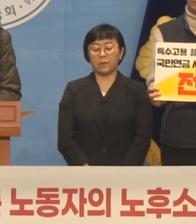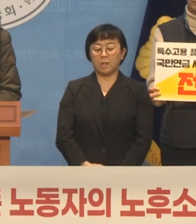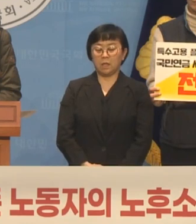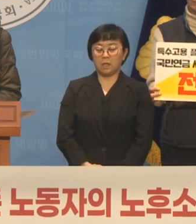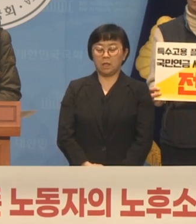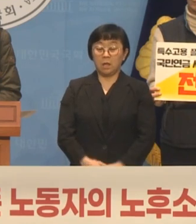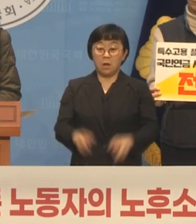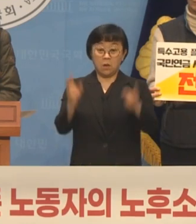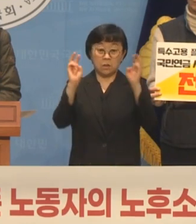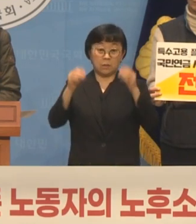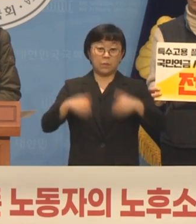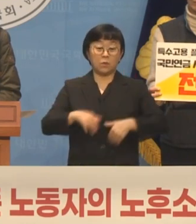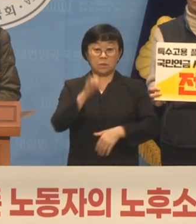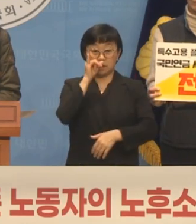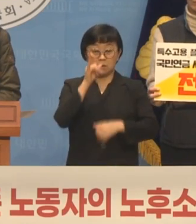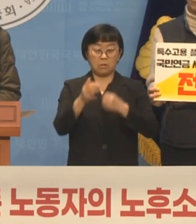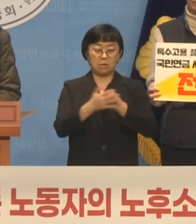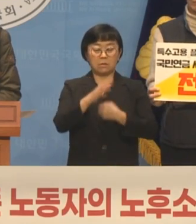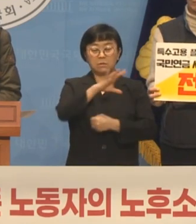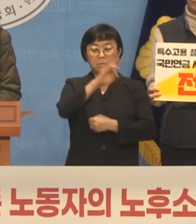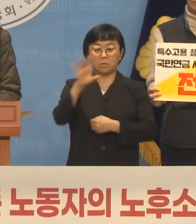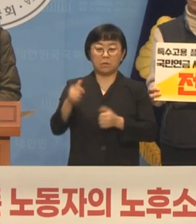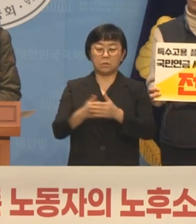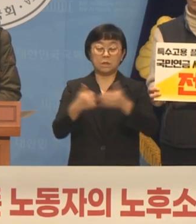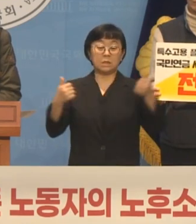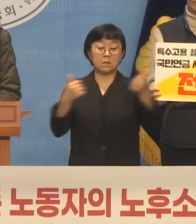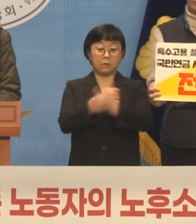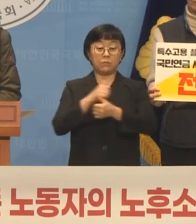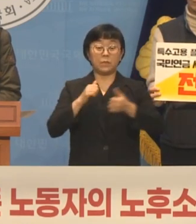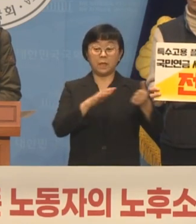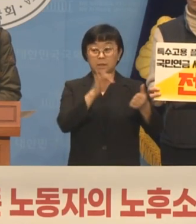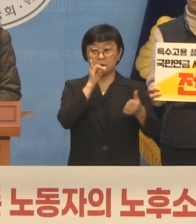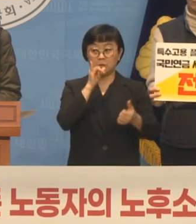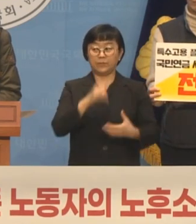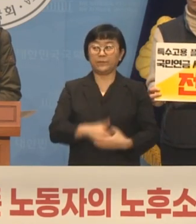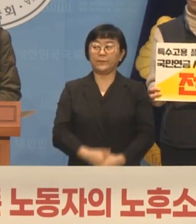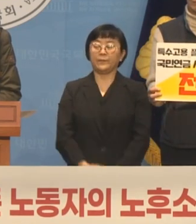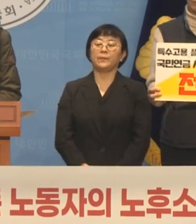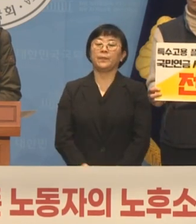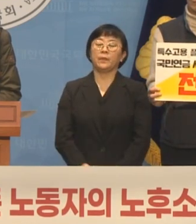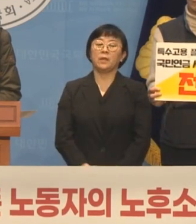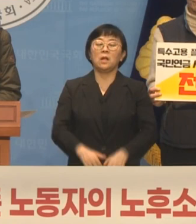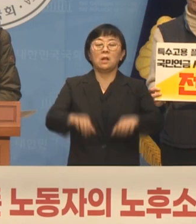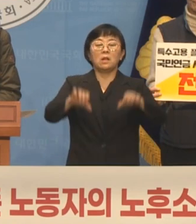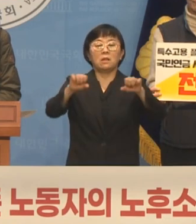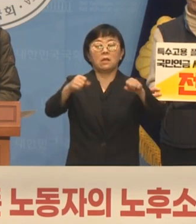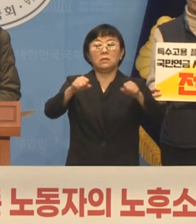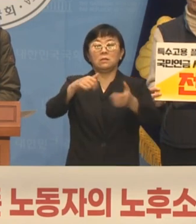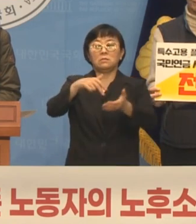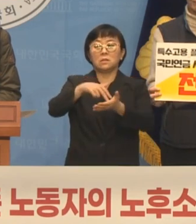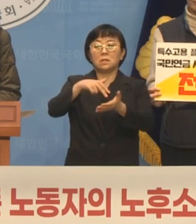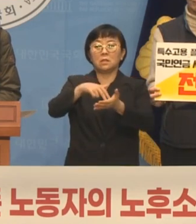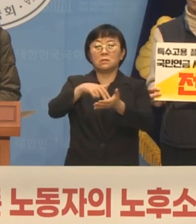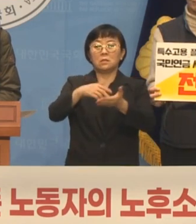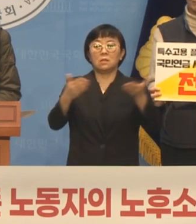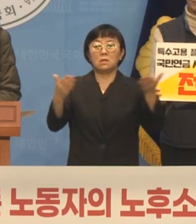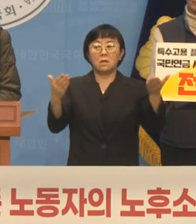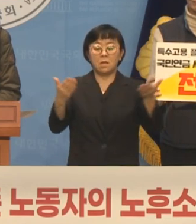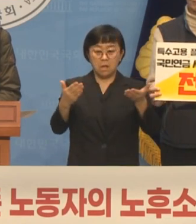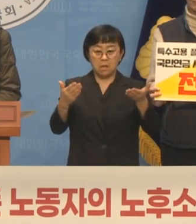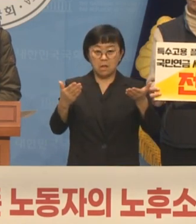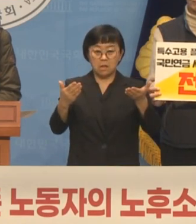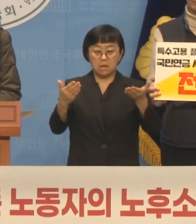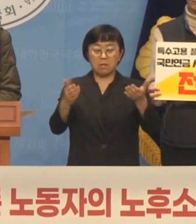더불어서 회사는 필요에 따라서 때때로 인사 조치도 합니다. 라이더 쪽에서는 일감